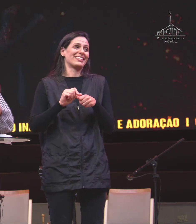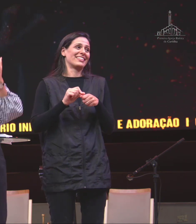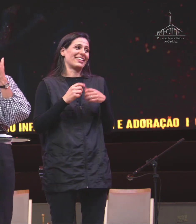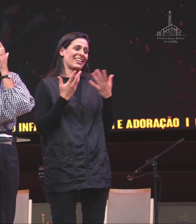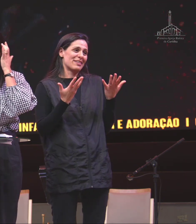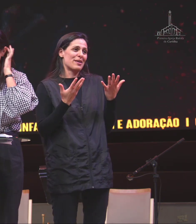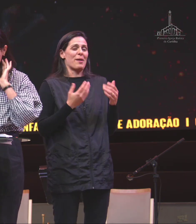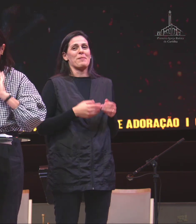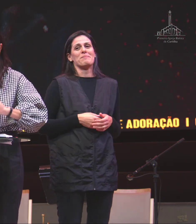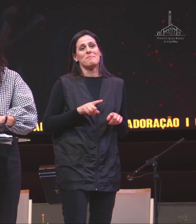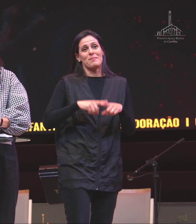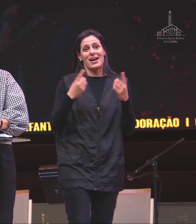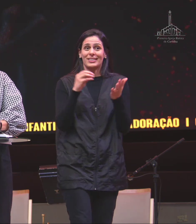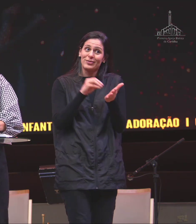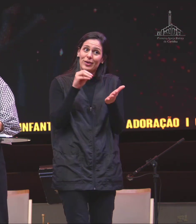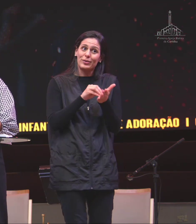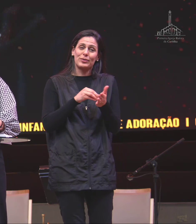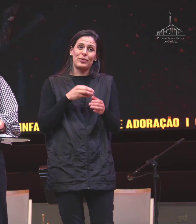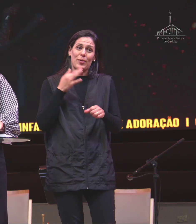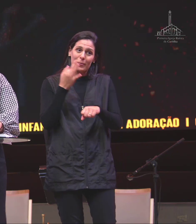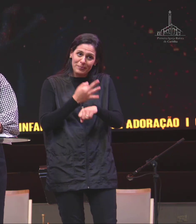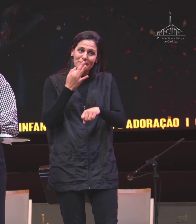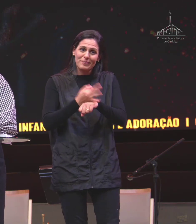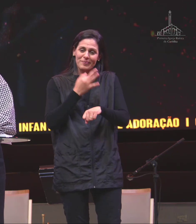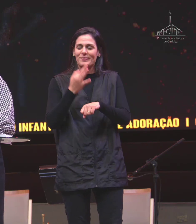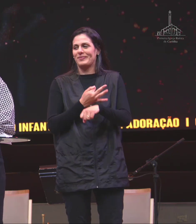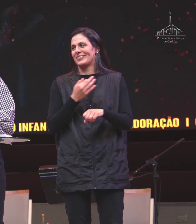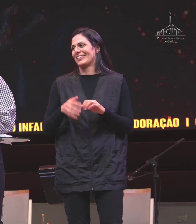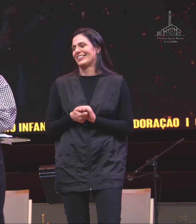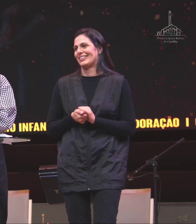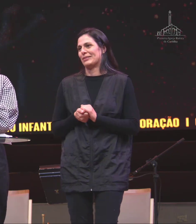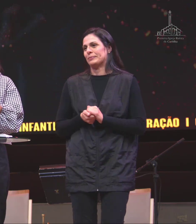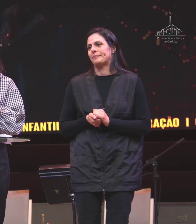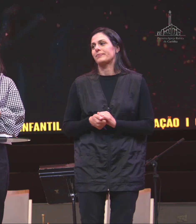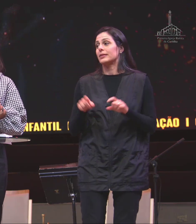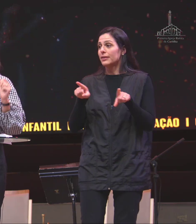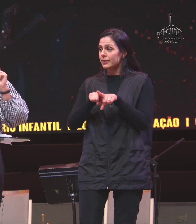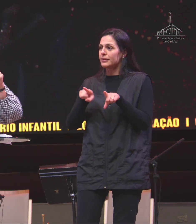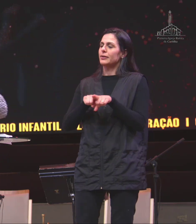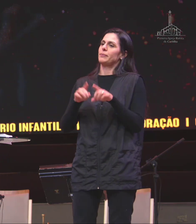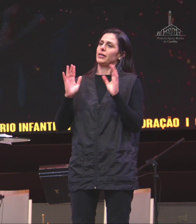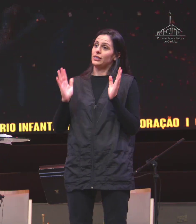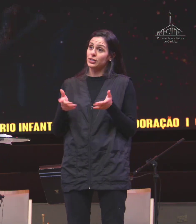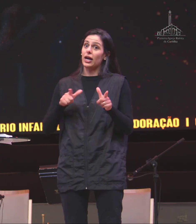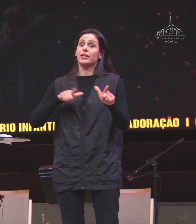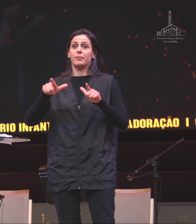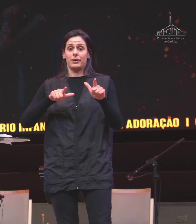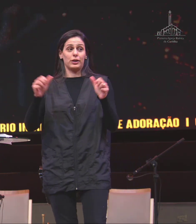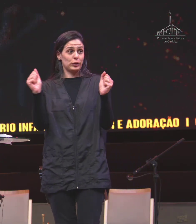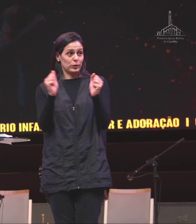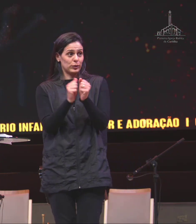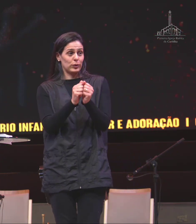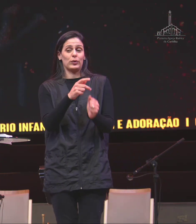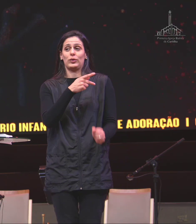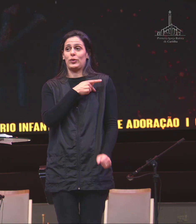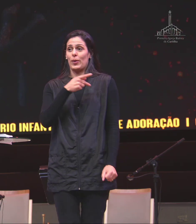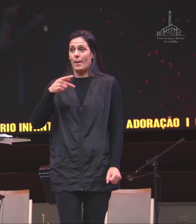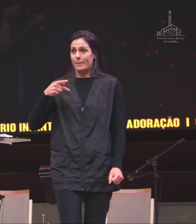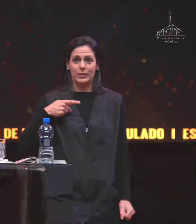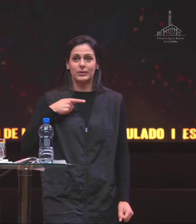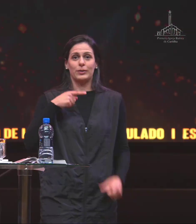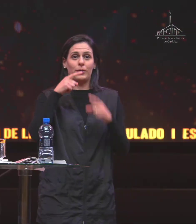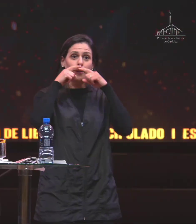ainda bem que o amor permanece, né? E nós temos 3 filhos. O Davi já está com 14 anos, a